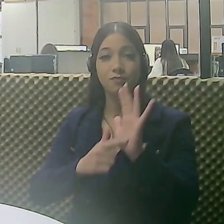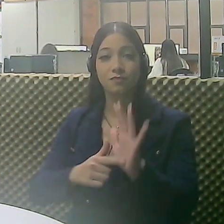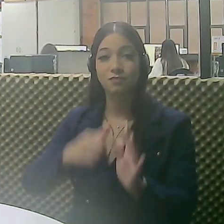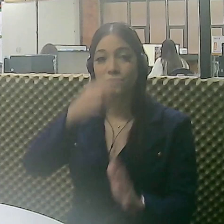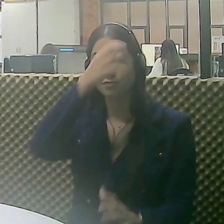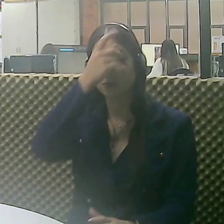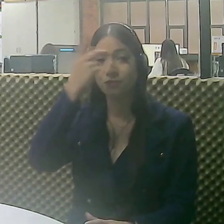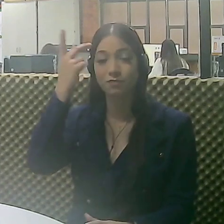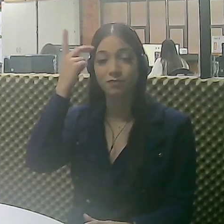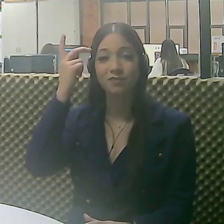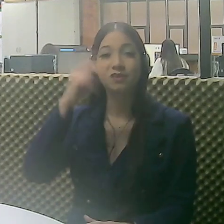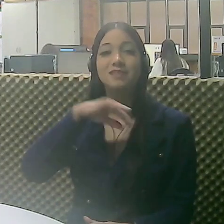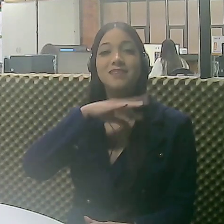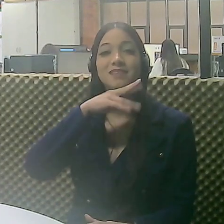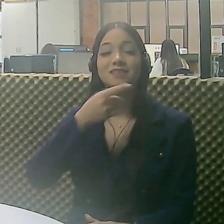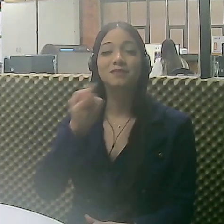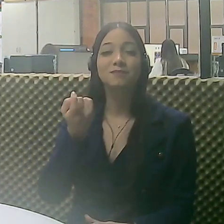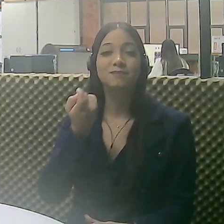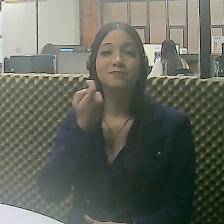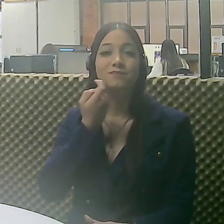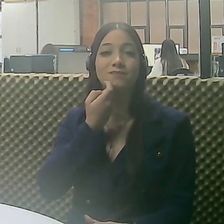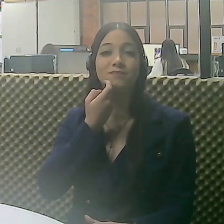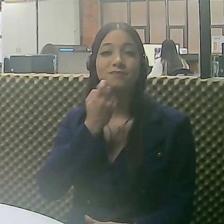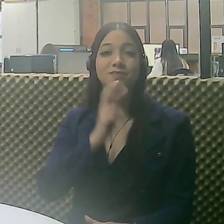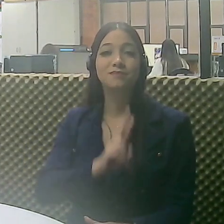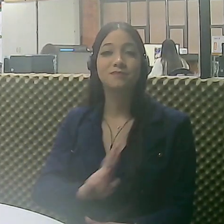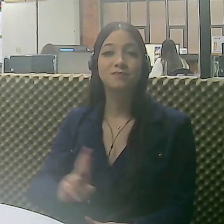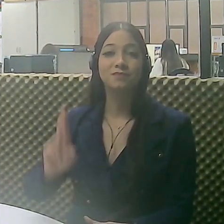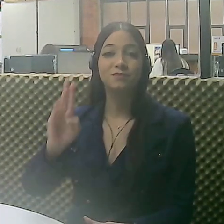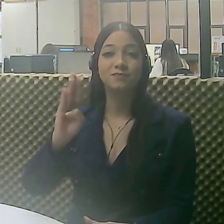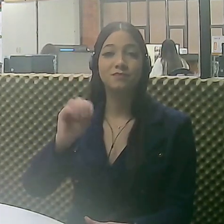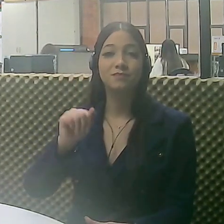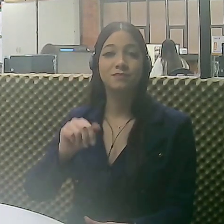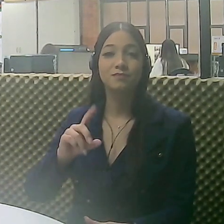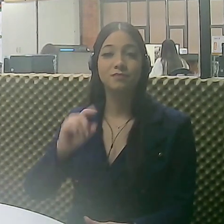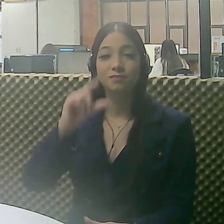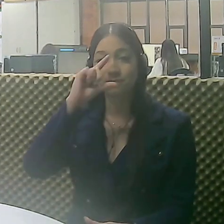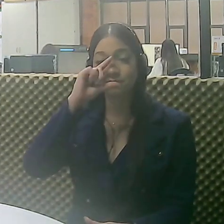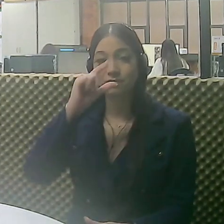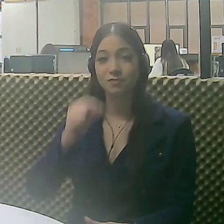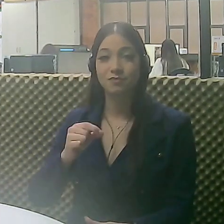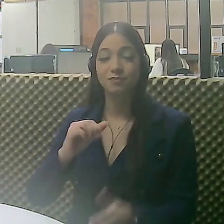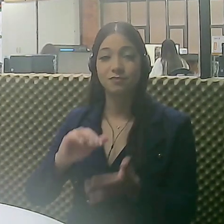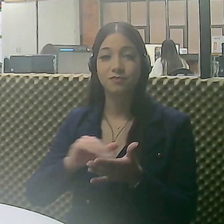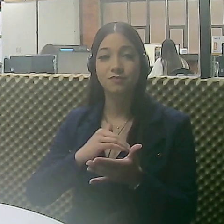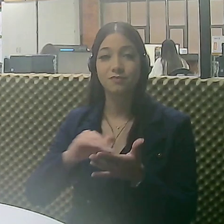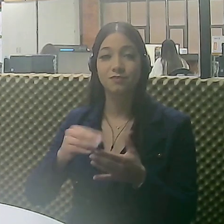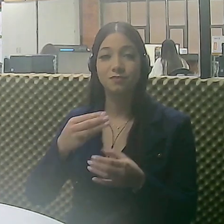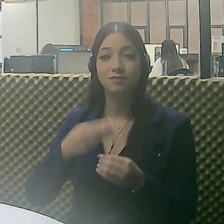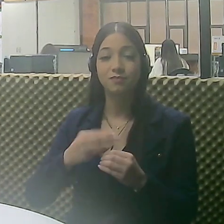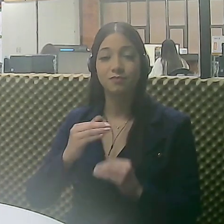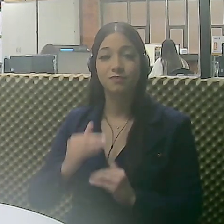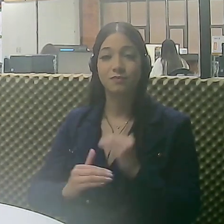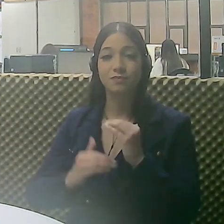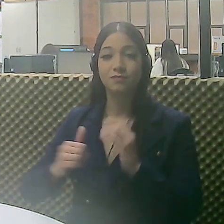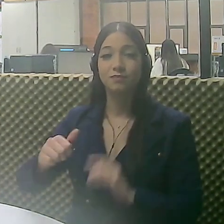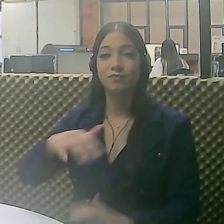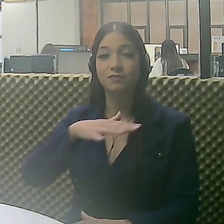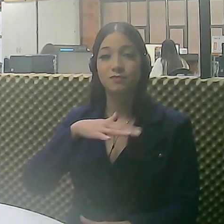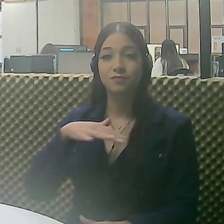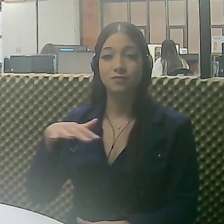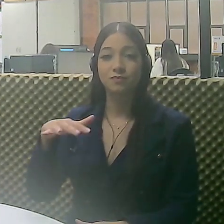prefeito Adelmo Leão na última sexta-feira por representantes da Band Triângulo e integrantes da Secretaria Municipal de Desenvolvimento